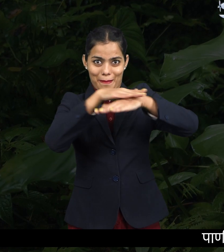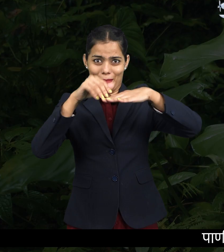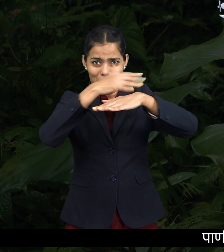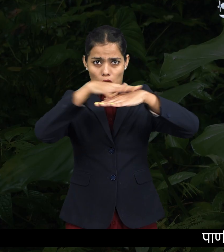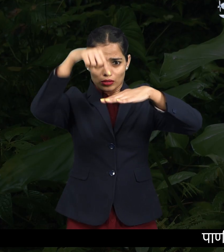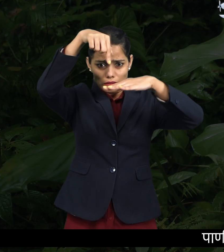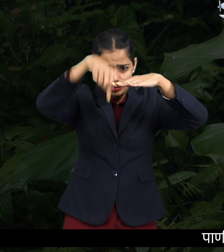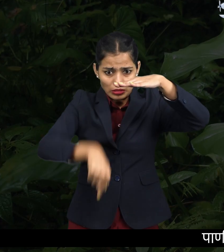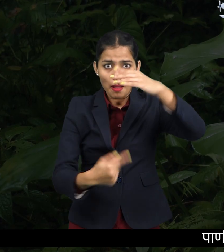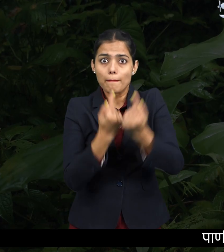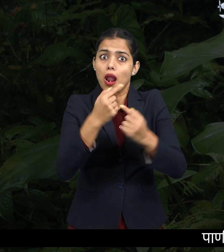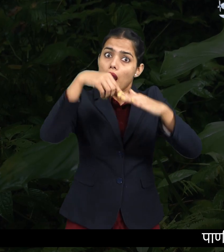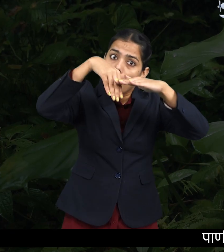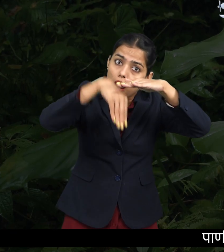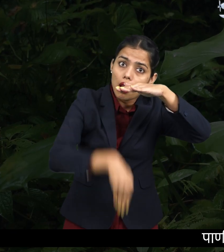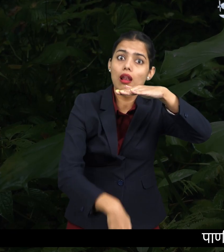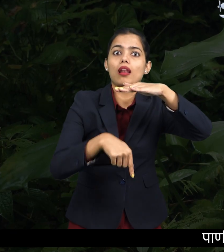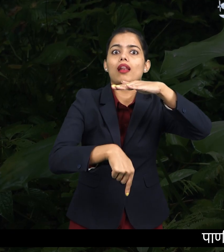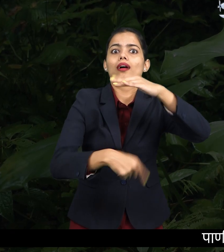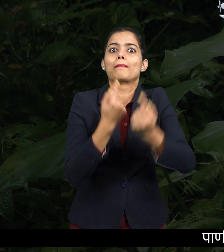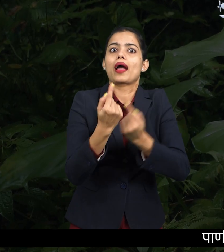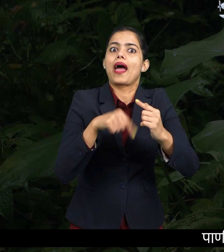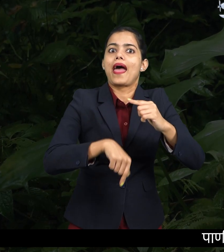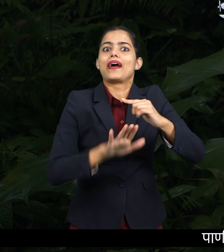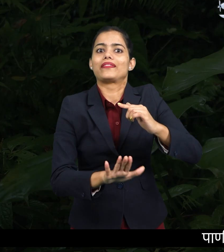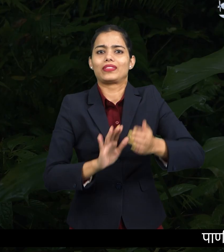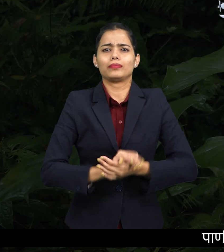पाणी, हायसिंथ,